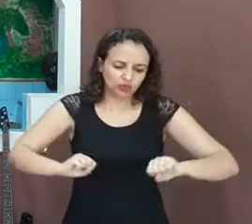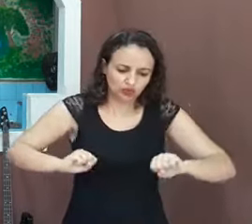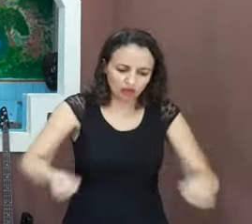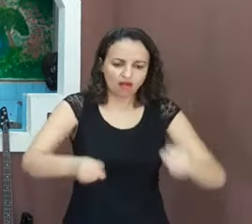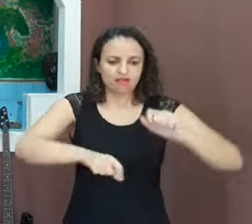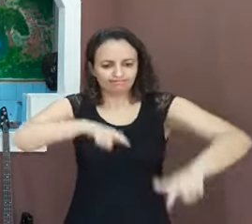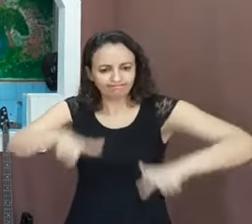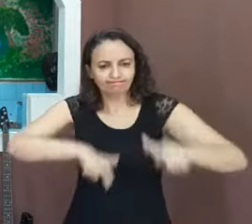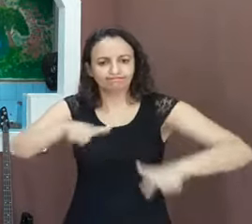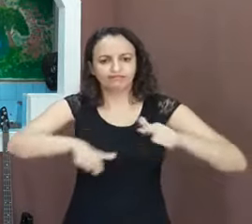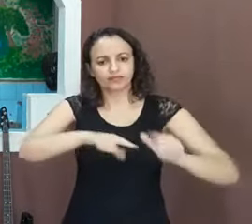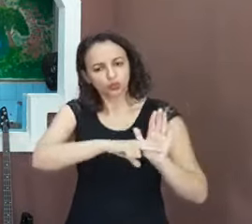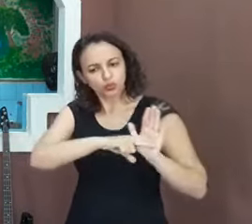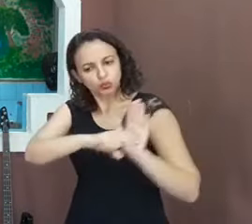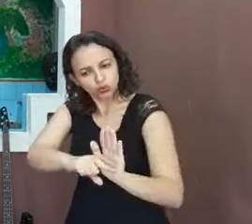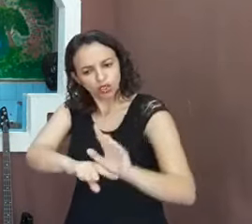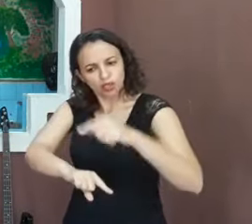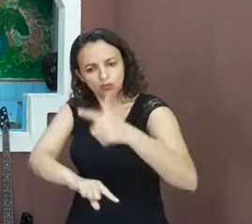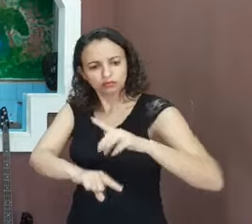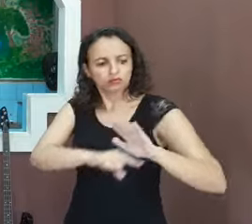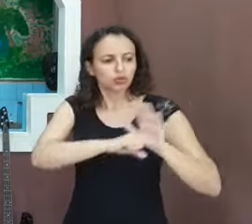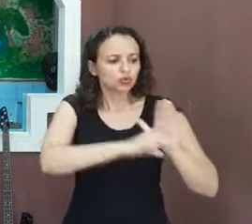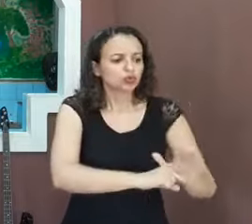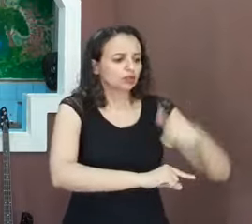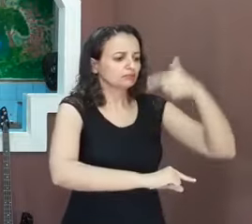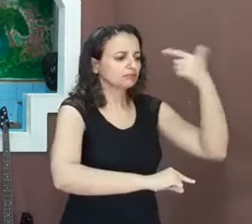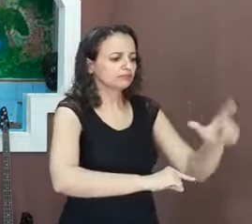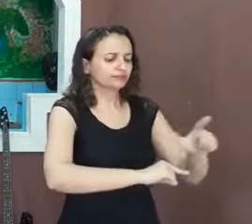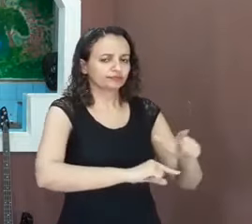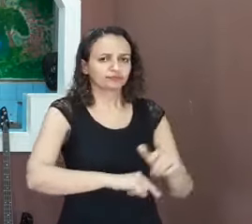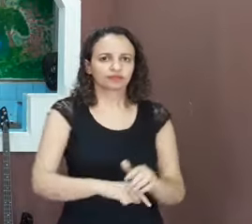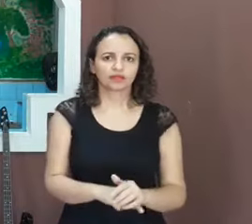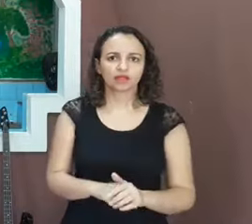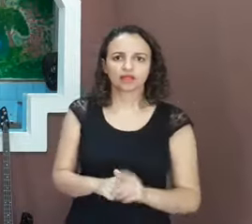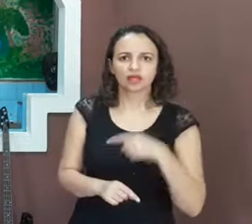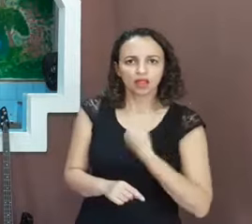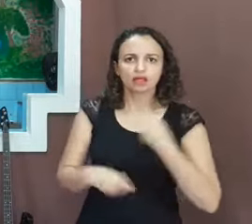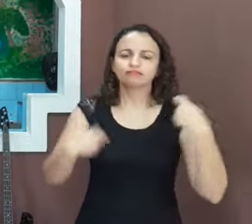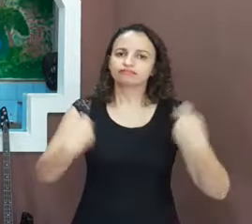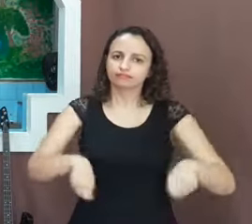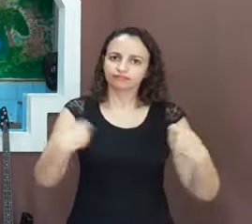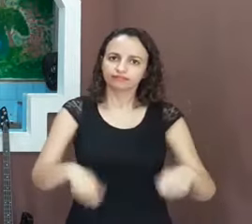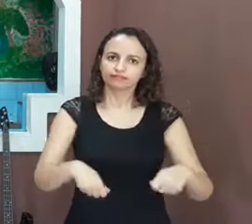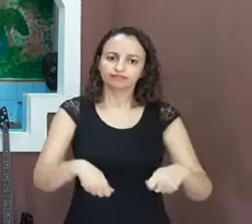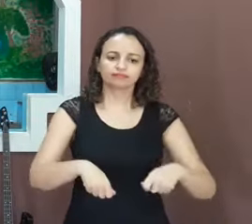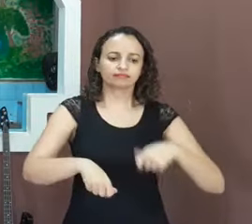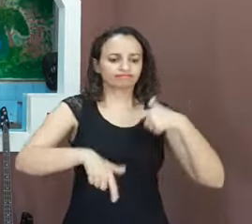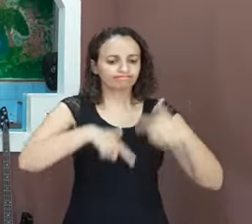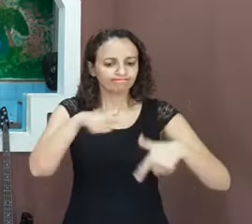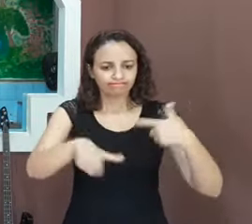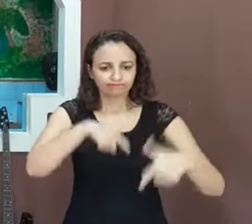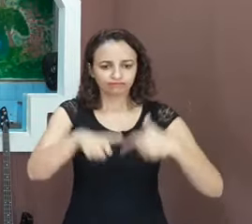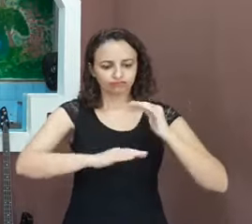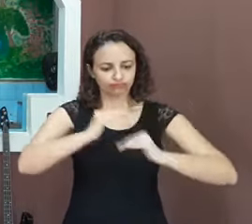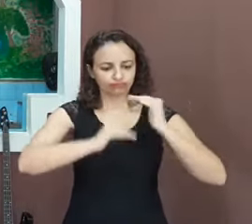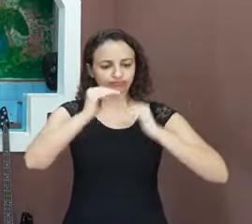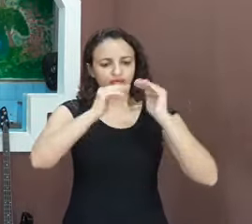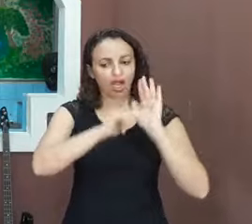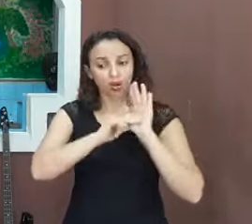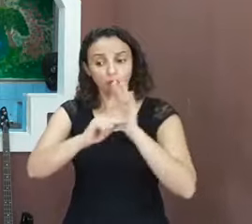outros. Nós precisamos ter essa condição de ajudar os outros, com pés em movimento na direção dos